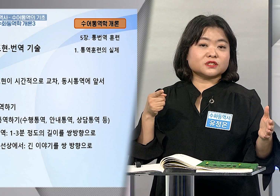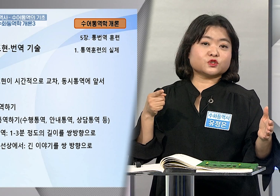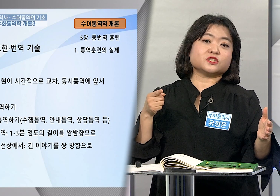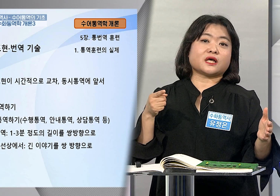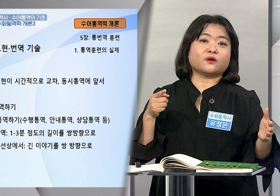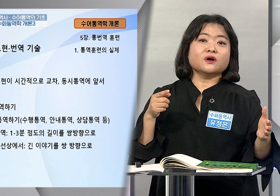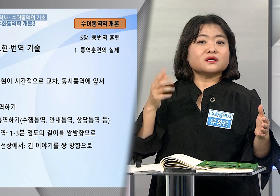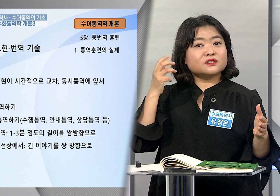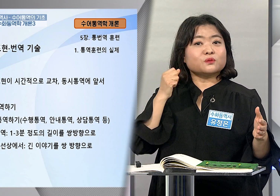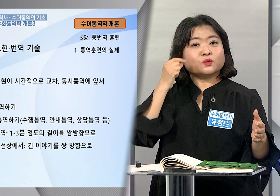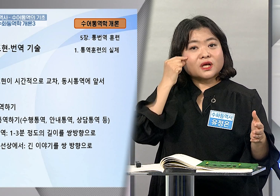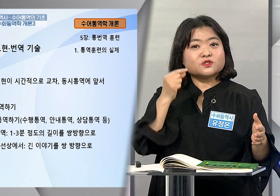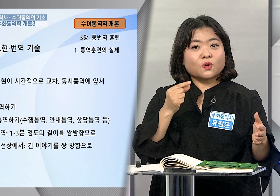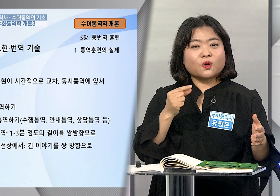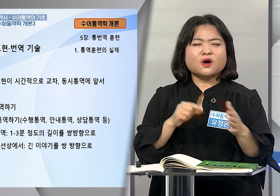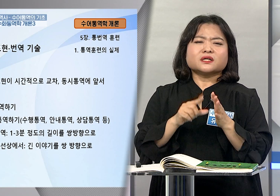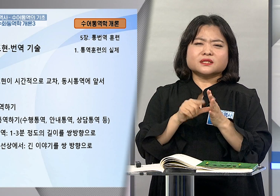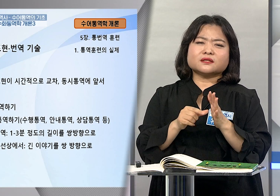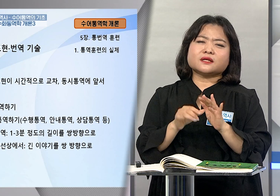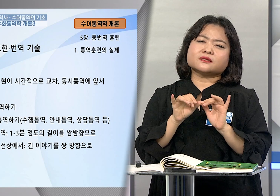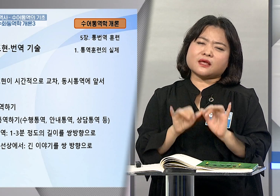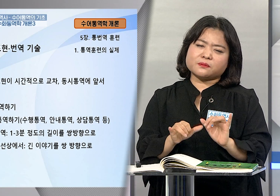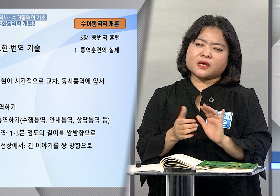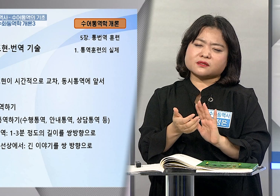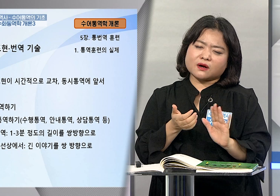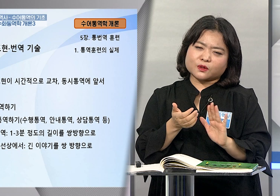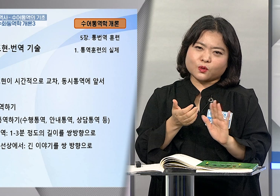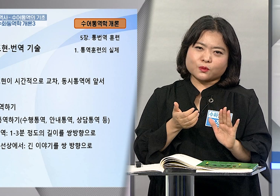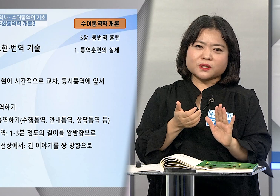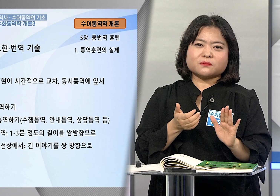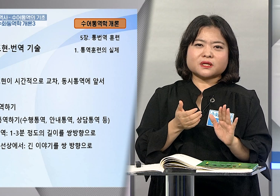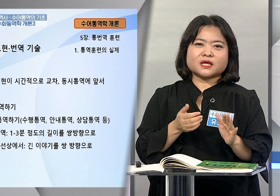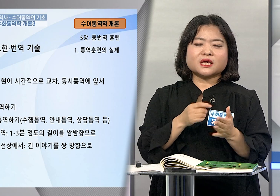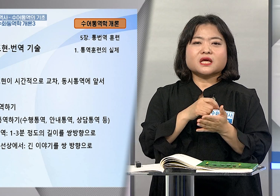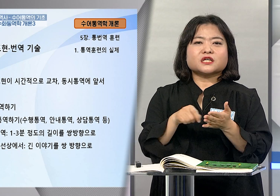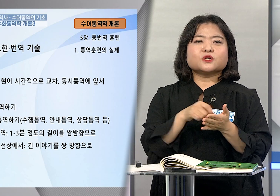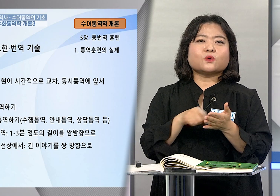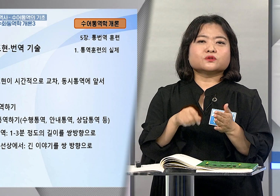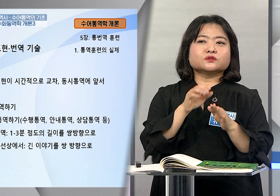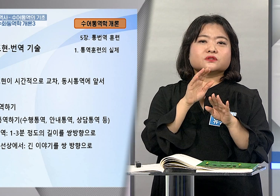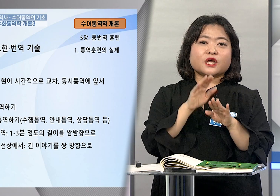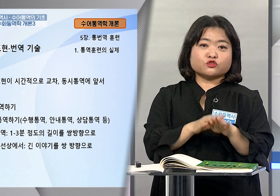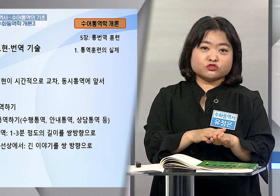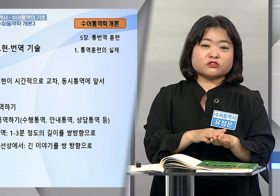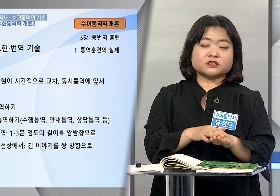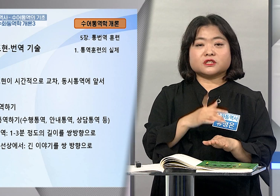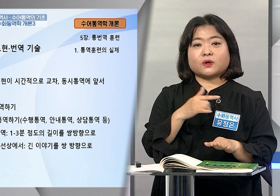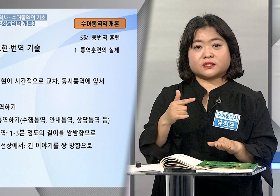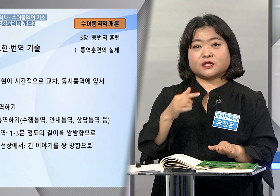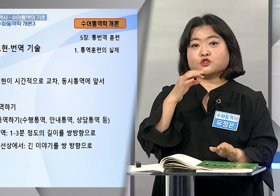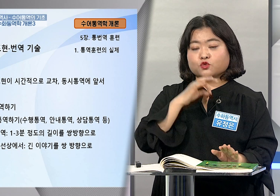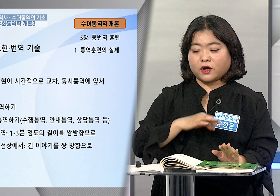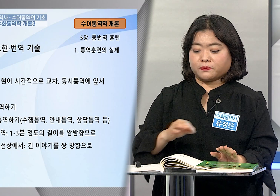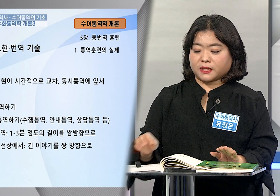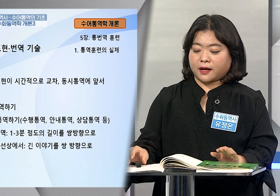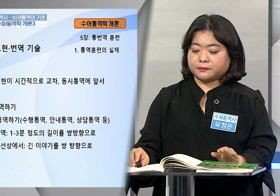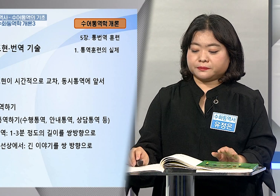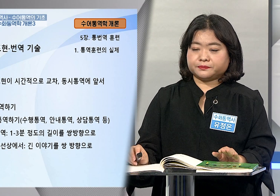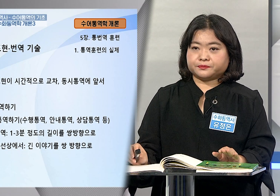수 있나요? 기억 못하죠. 그럴 때를 대비해서라도 미리미리 기록은 해두는 것이 굉장히 유용합니다.